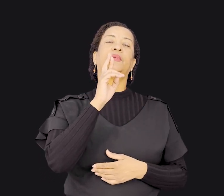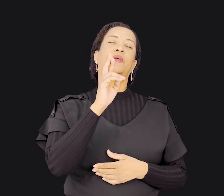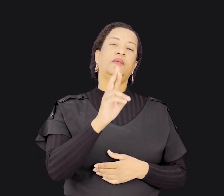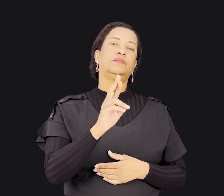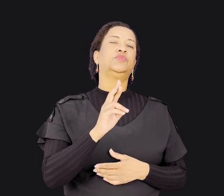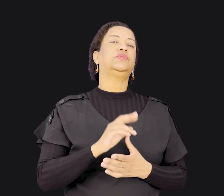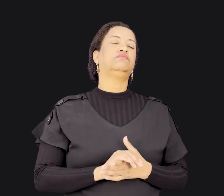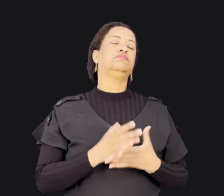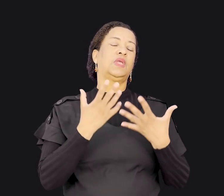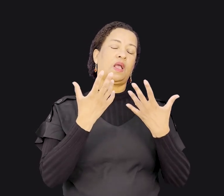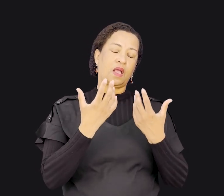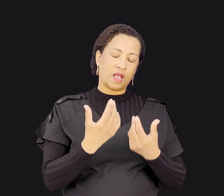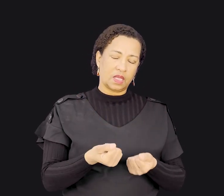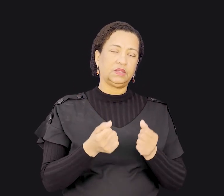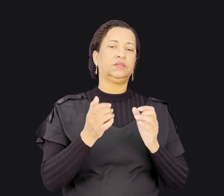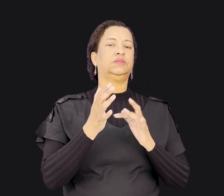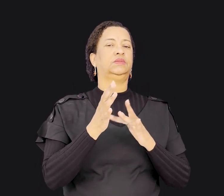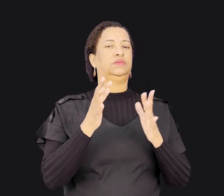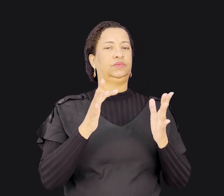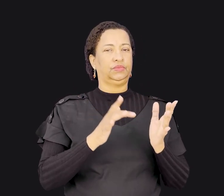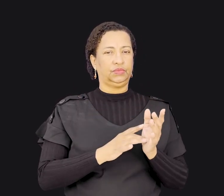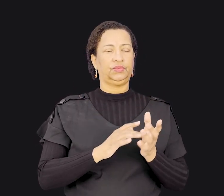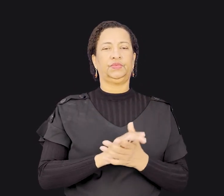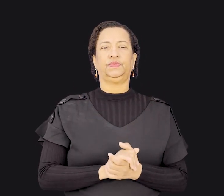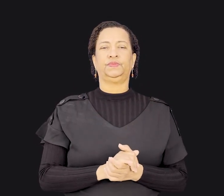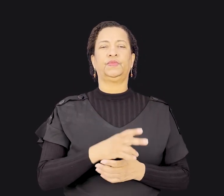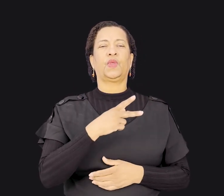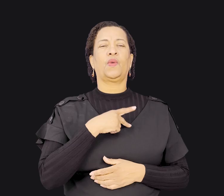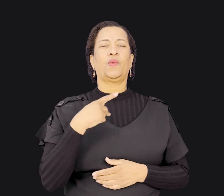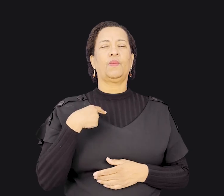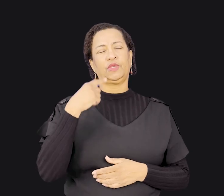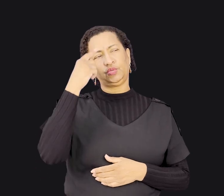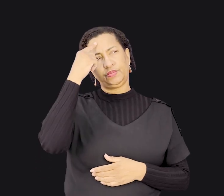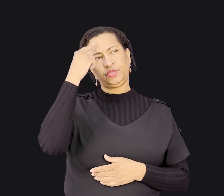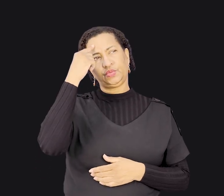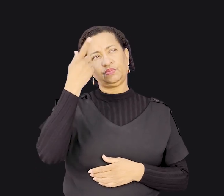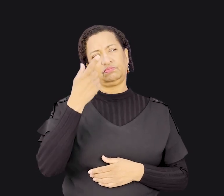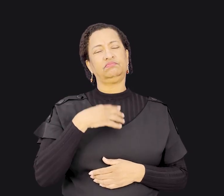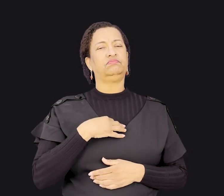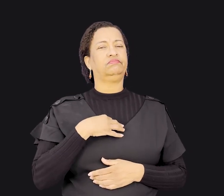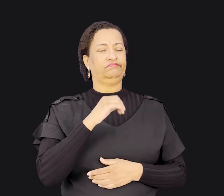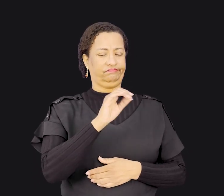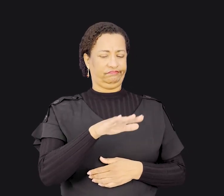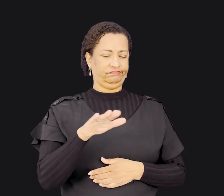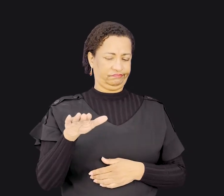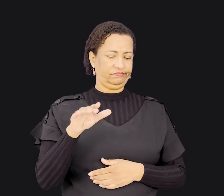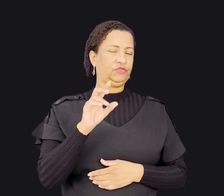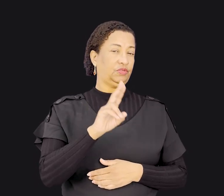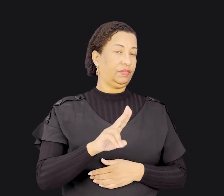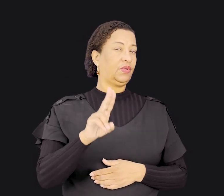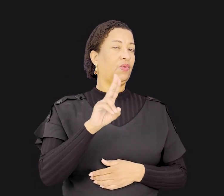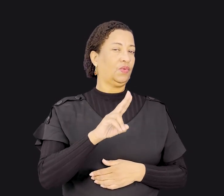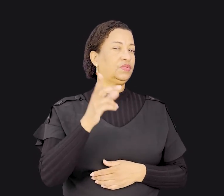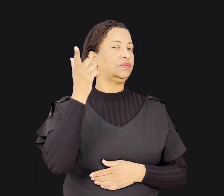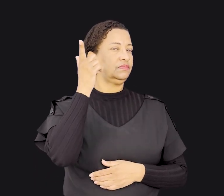ao convite, aceitou a Jesus. O pastor pensou consigo mesmo que aqueles meninos tinham sido usados para alcançar o